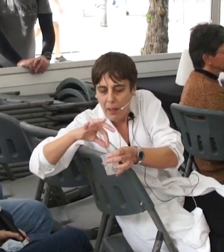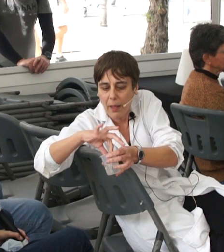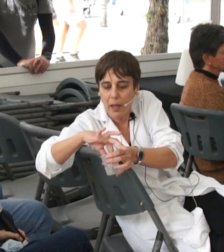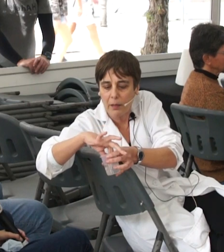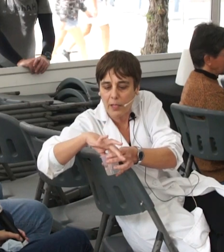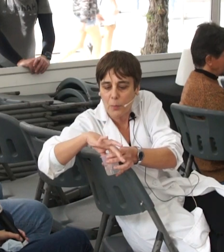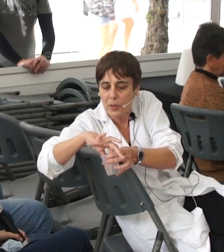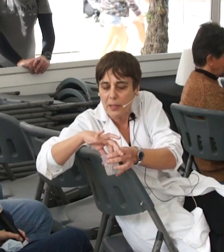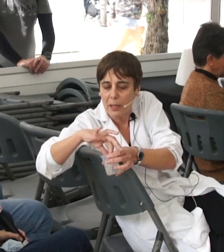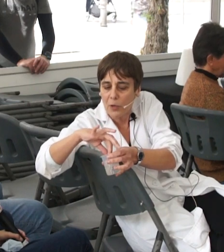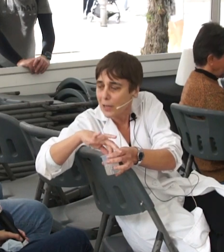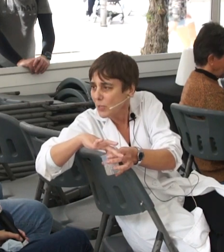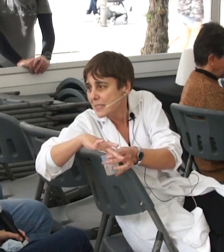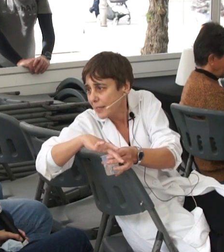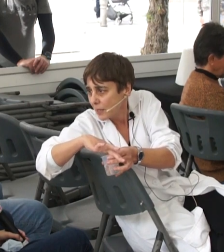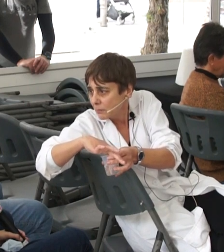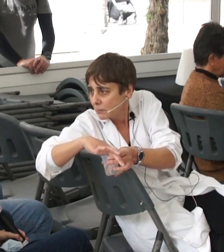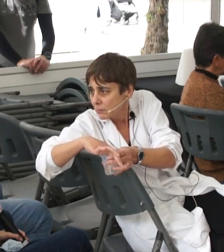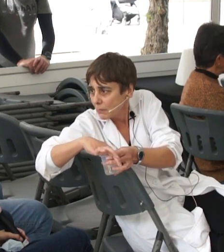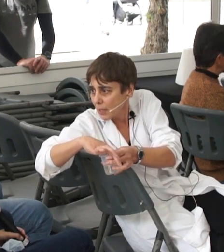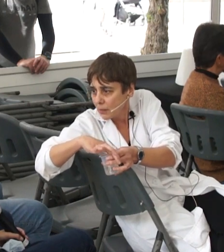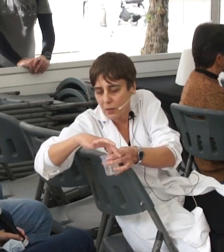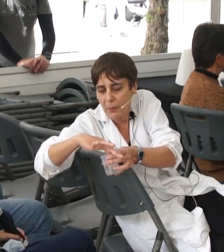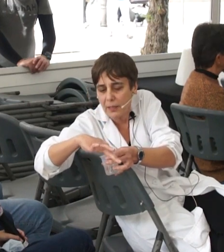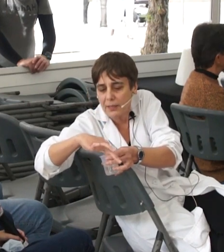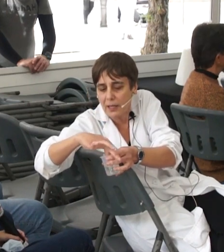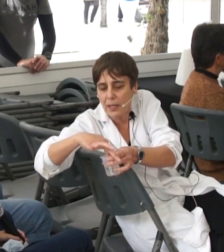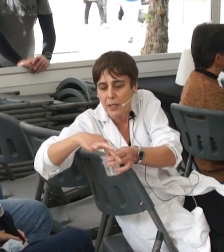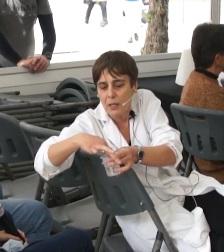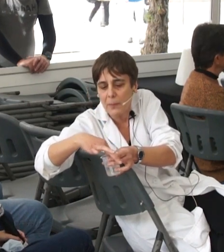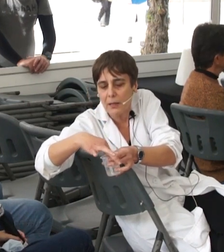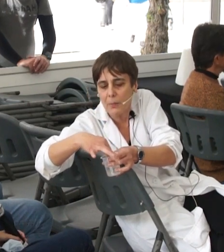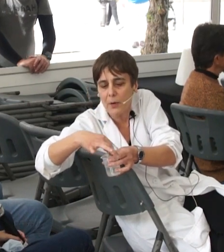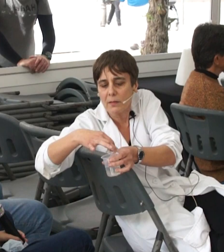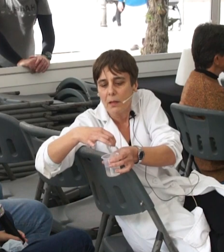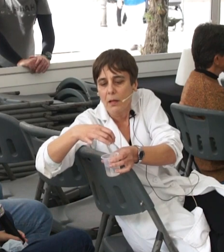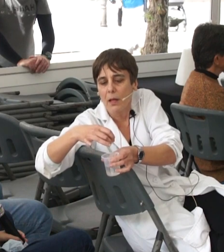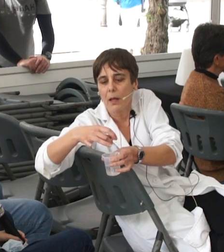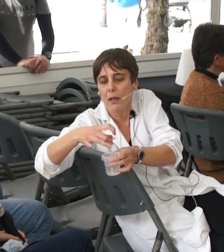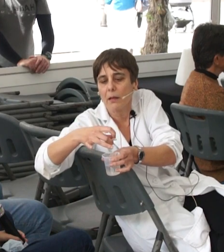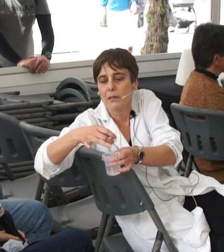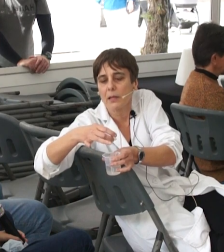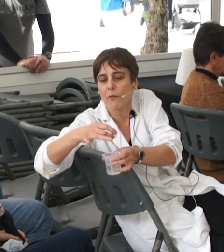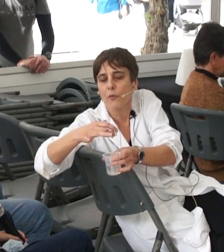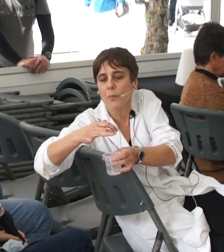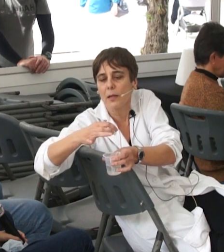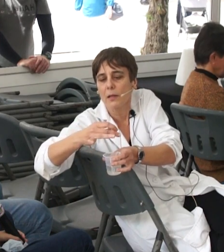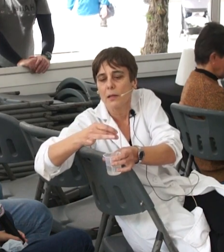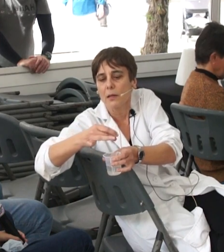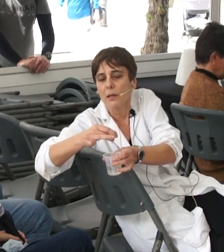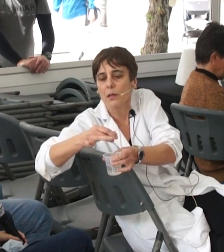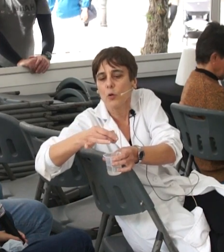averiguar. Tiene un porcentaje muy alto que es aire, ¿vale? Entonces, parte es aire y parte, pues, se